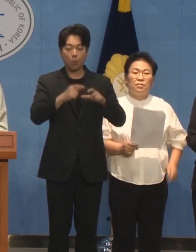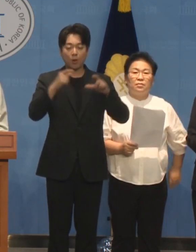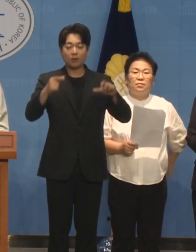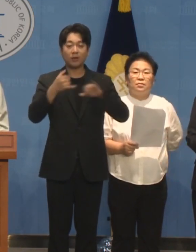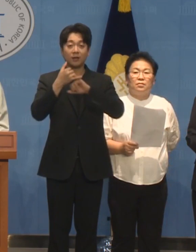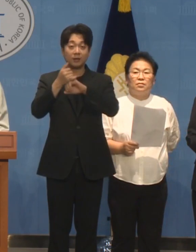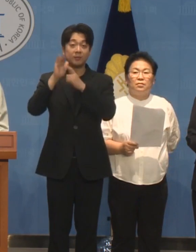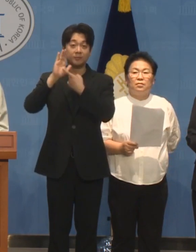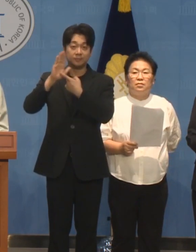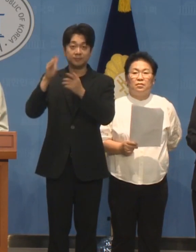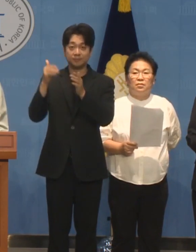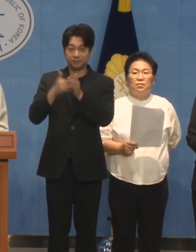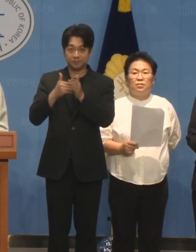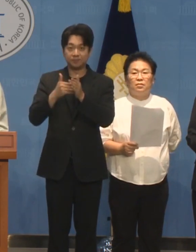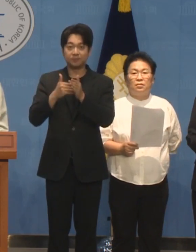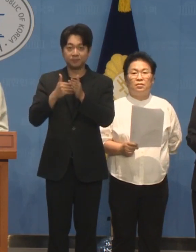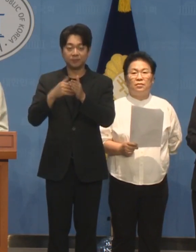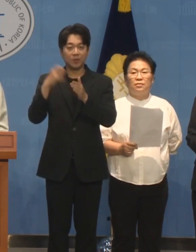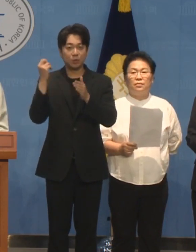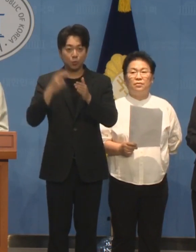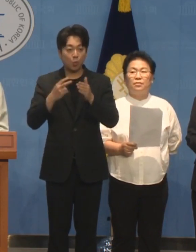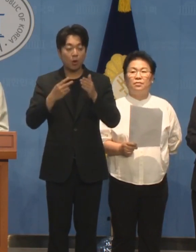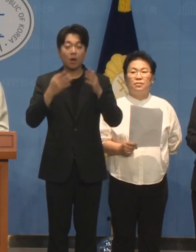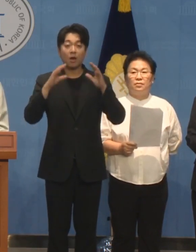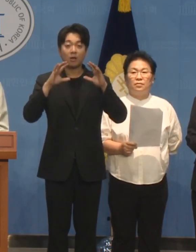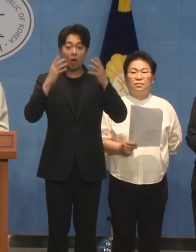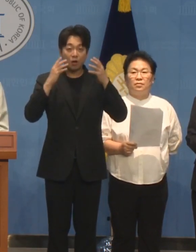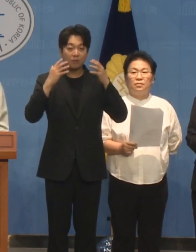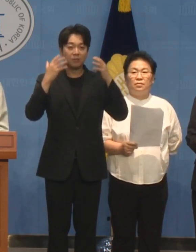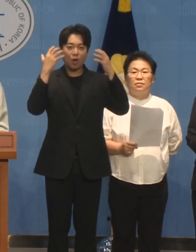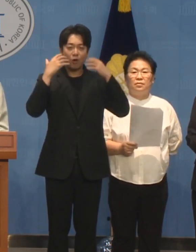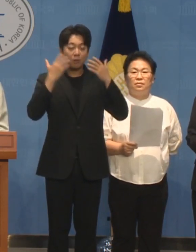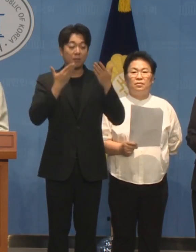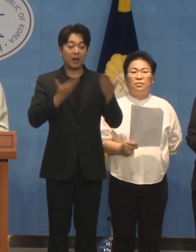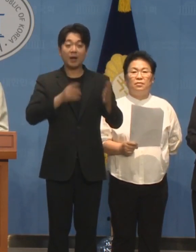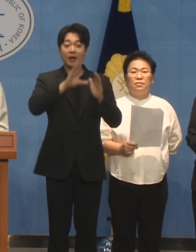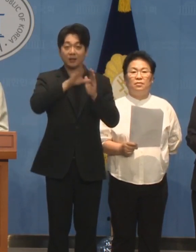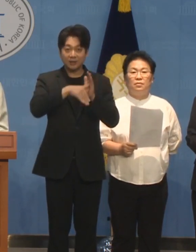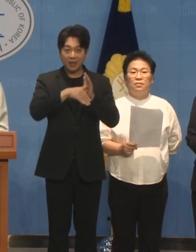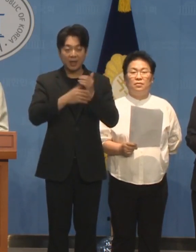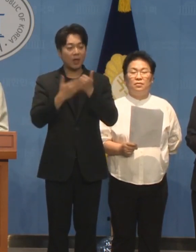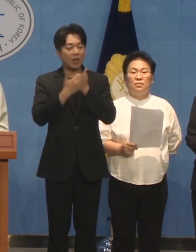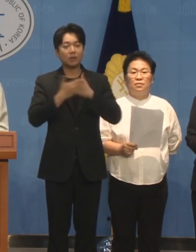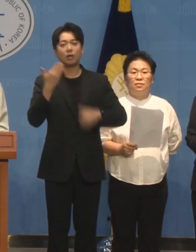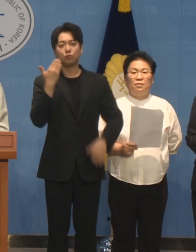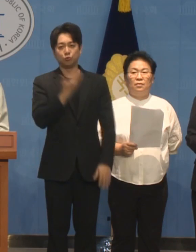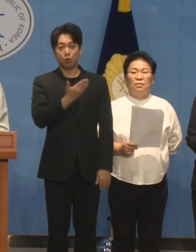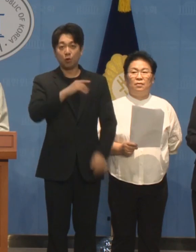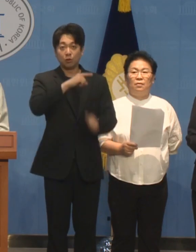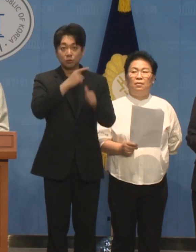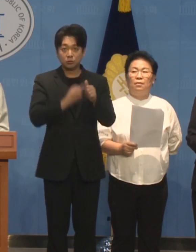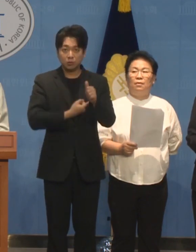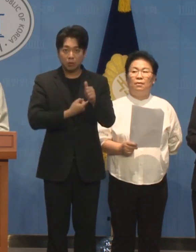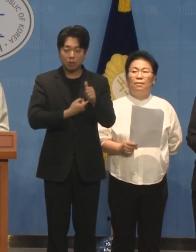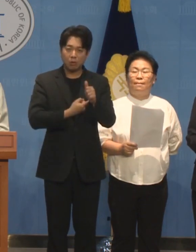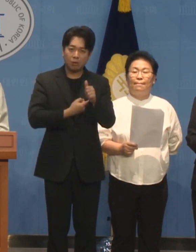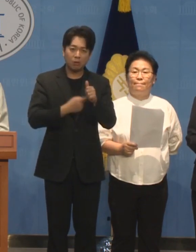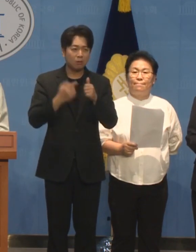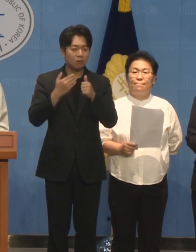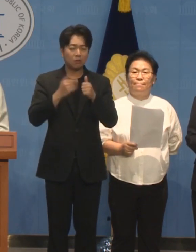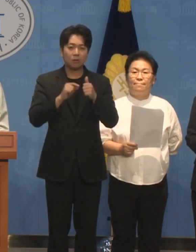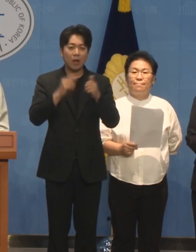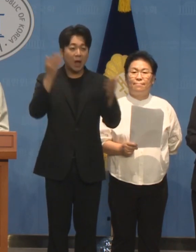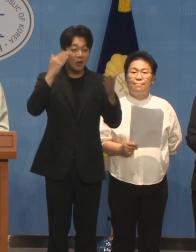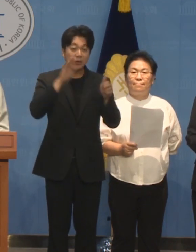확보하겠다. 계절 학기제 등을 도입하겠다는 등 우리나라 의대 교육의 질을 떨어뜨릴 황당한 제안을